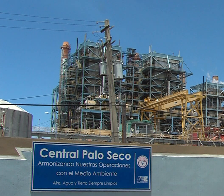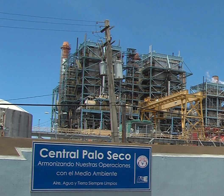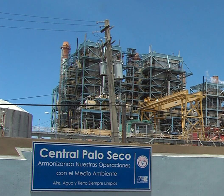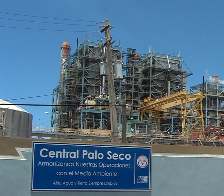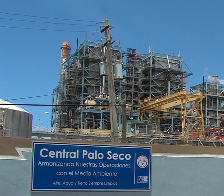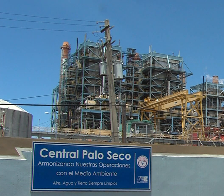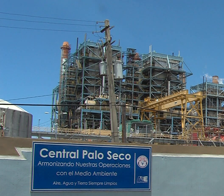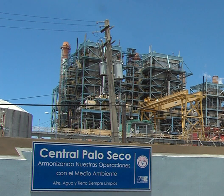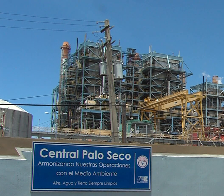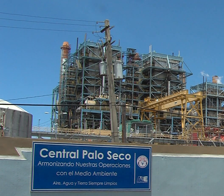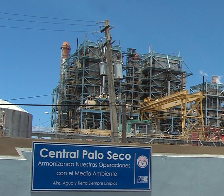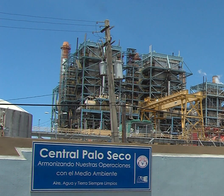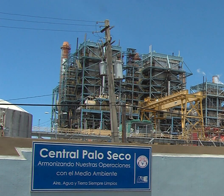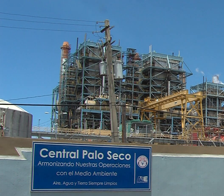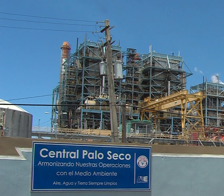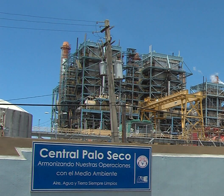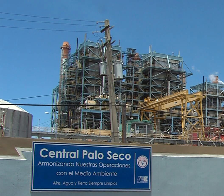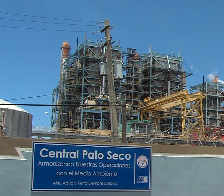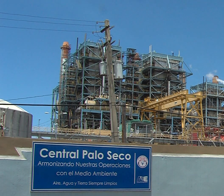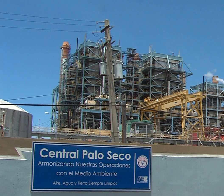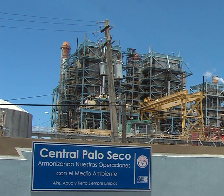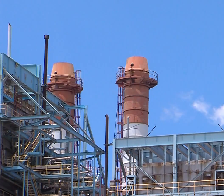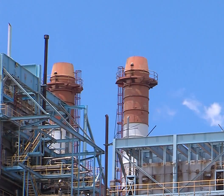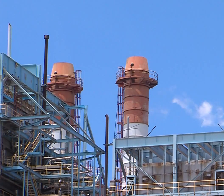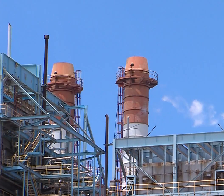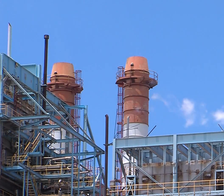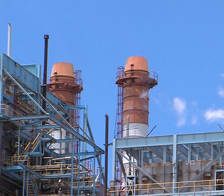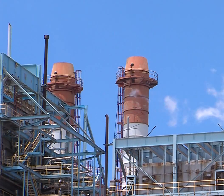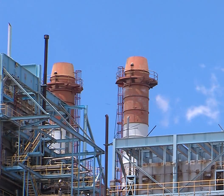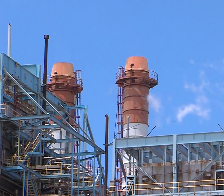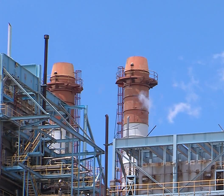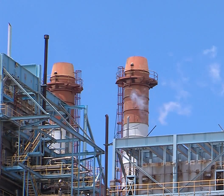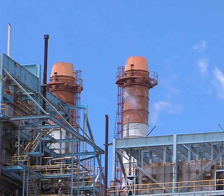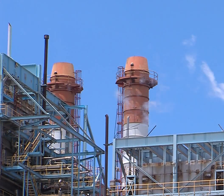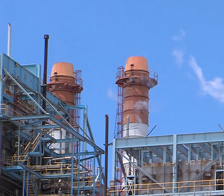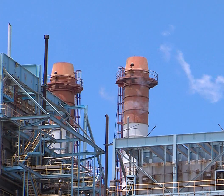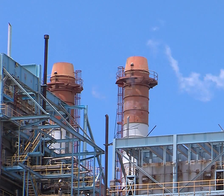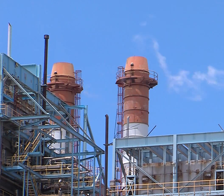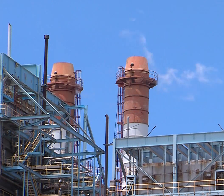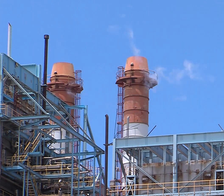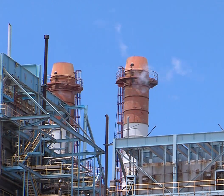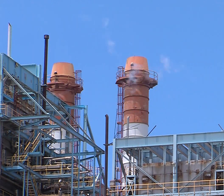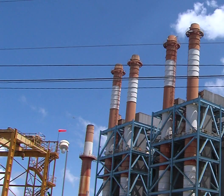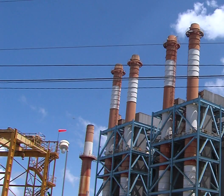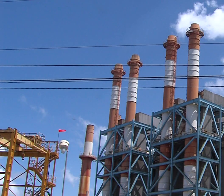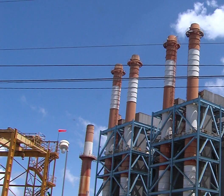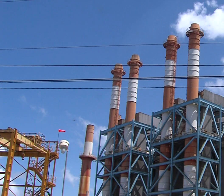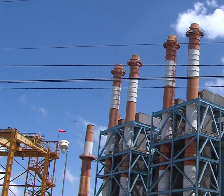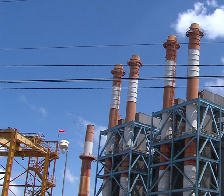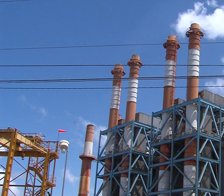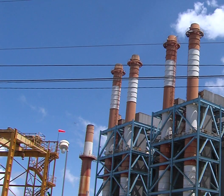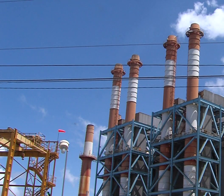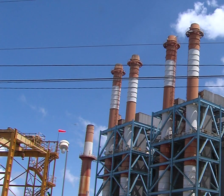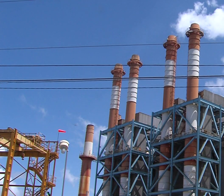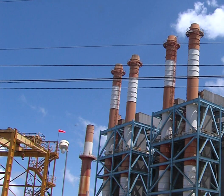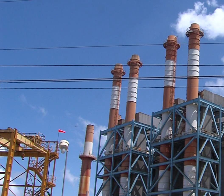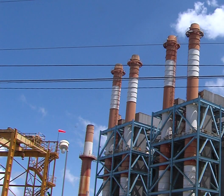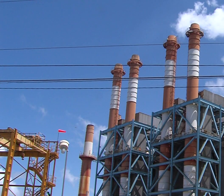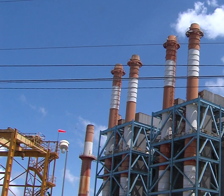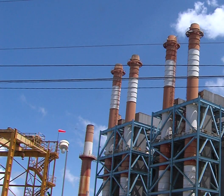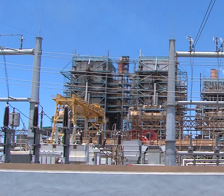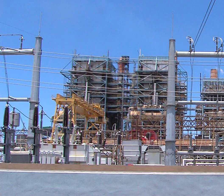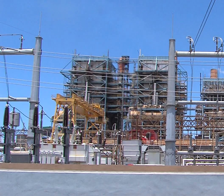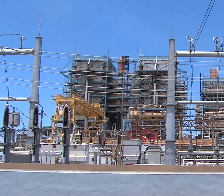entre hoy y mañana se estará experimentando deficiencia de generación por lo cual el sistema va a estar operando los relevos selectivos ya el miércoles